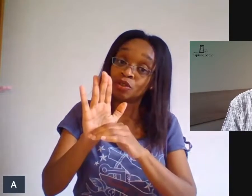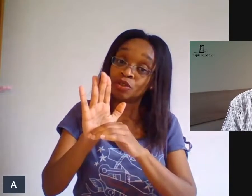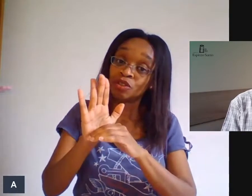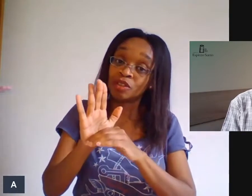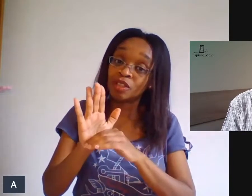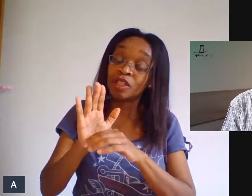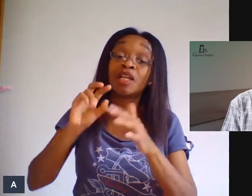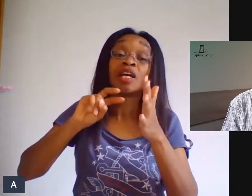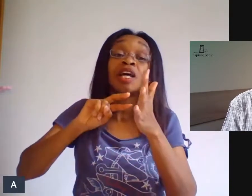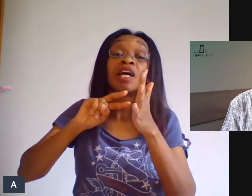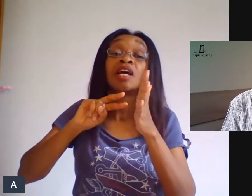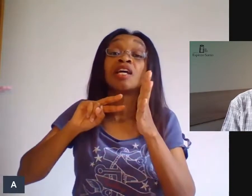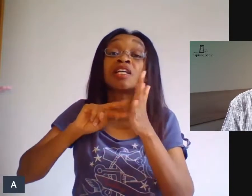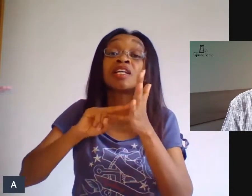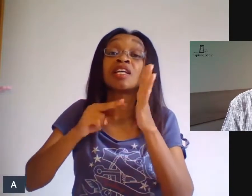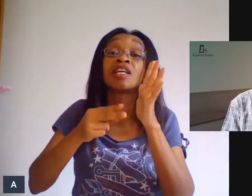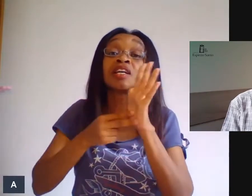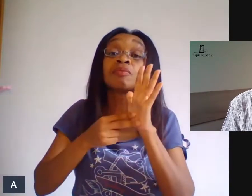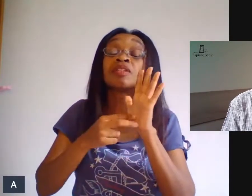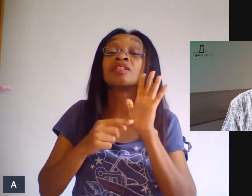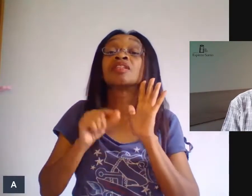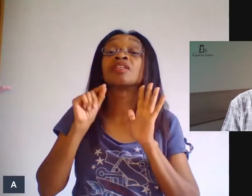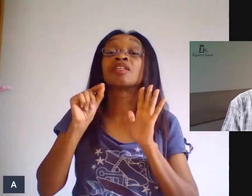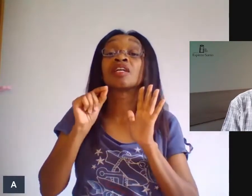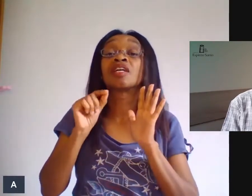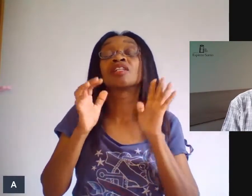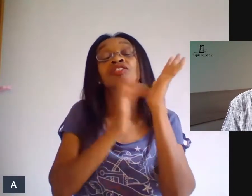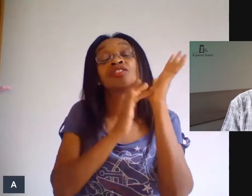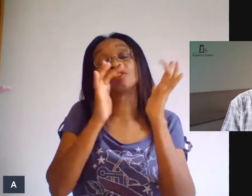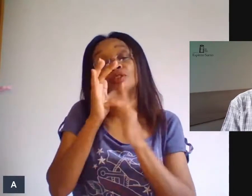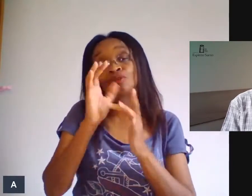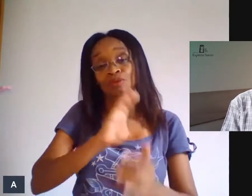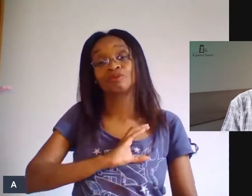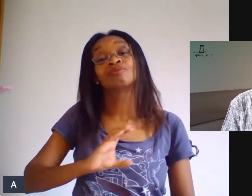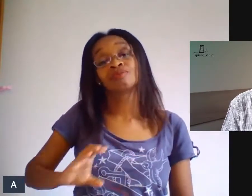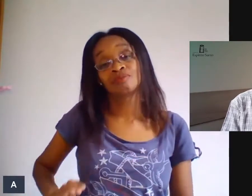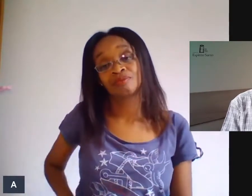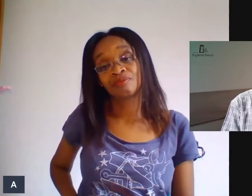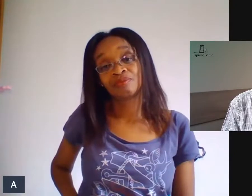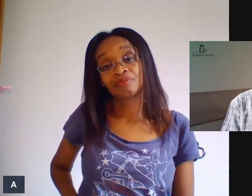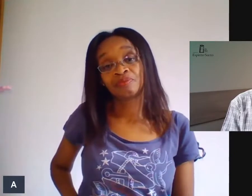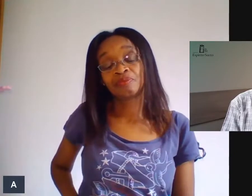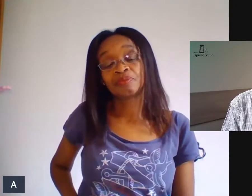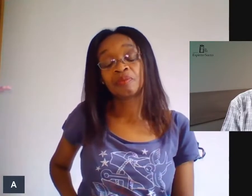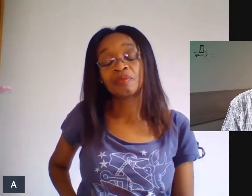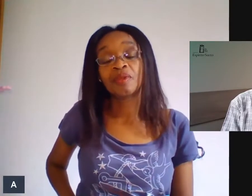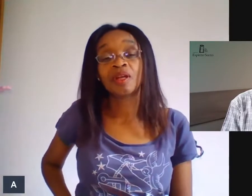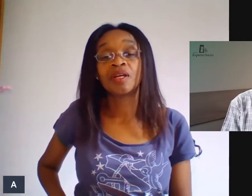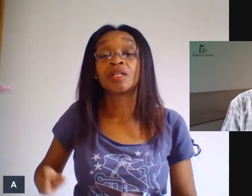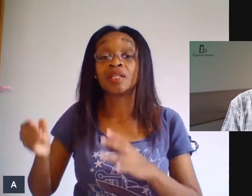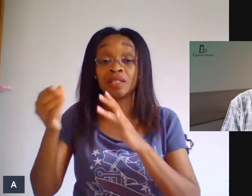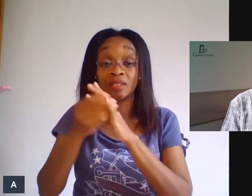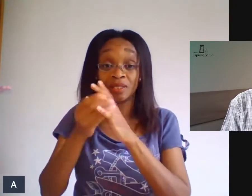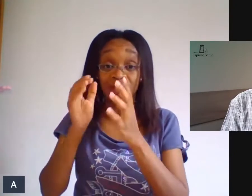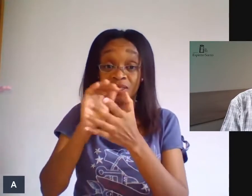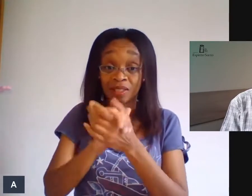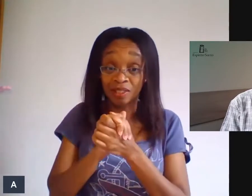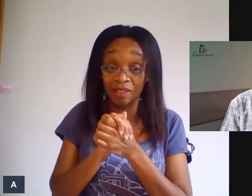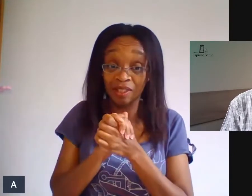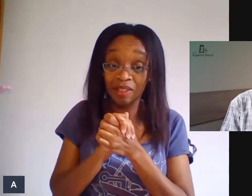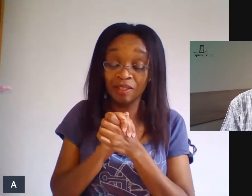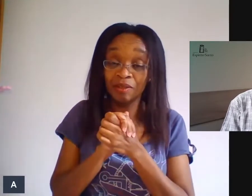sacerdote Jesus Cristo, mas no matrimônio não. Mas no matrimônio não é o ministro, é apenas